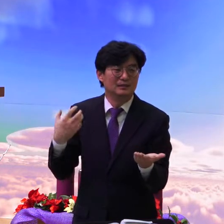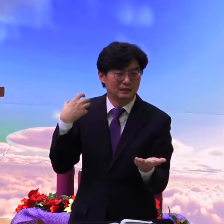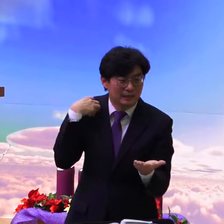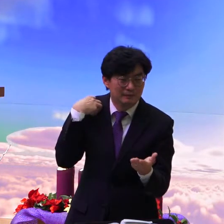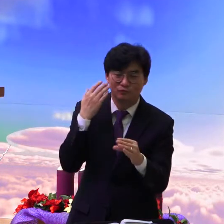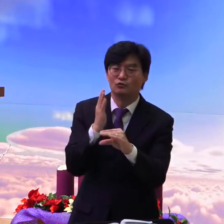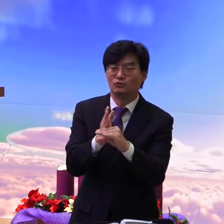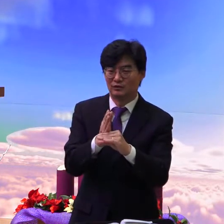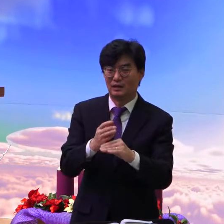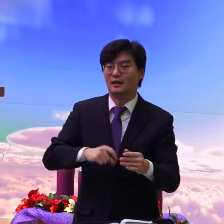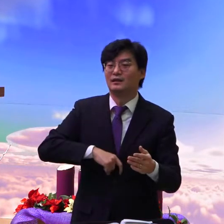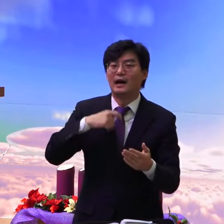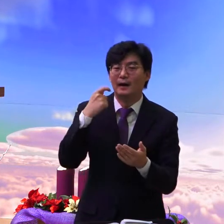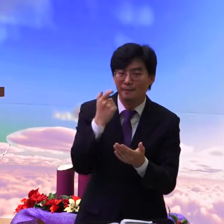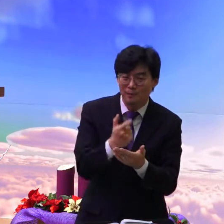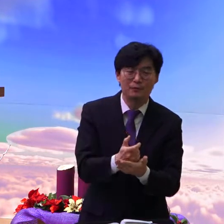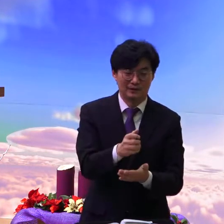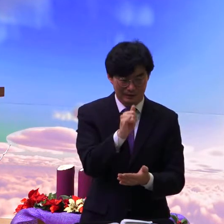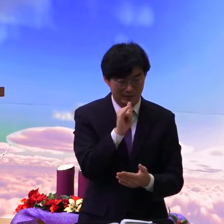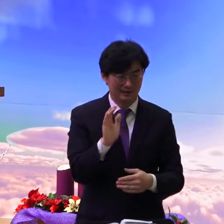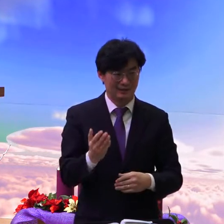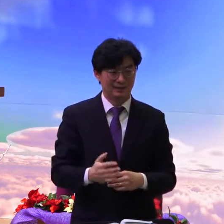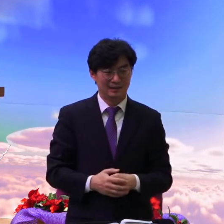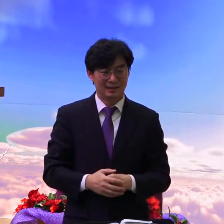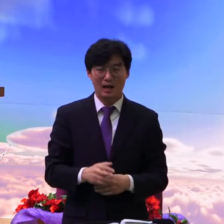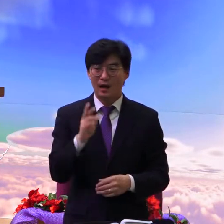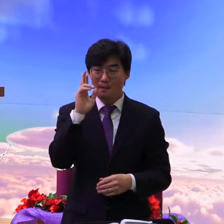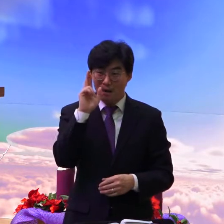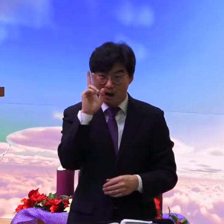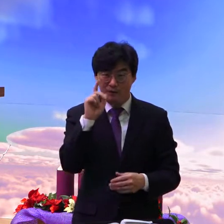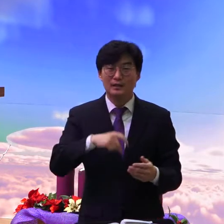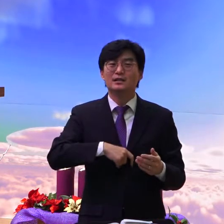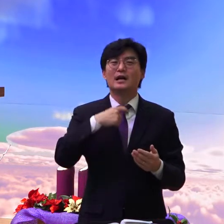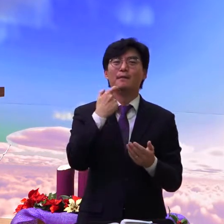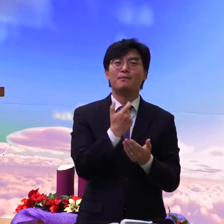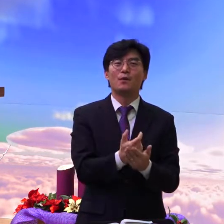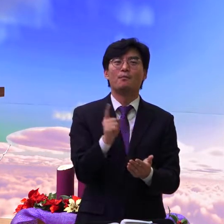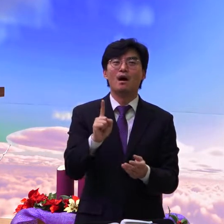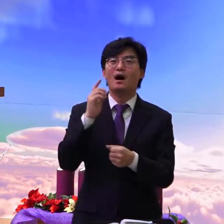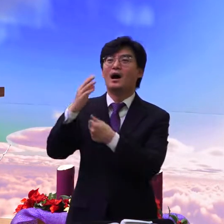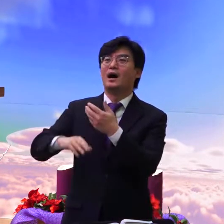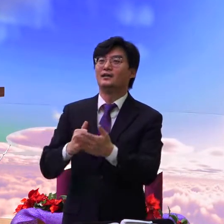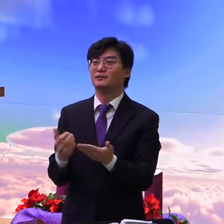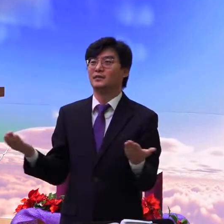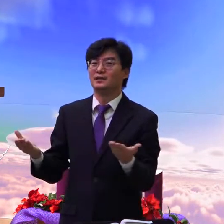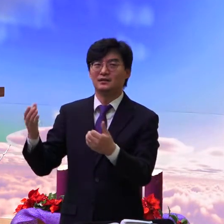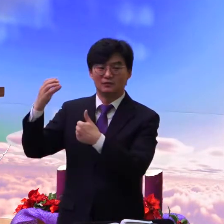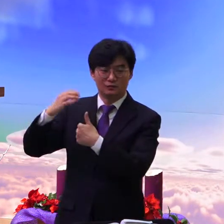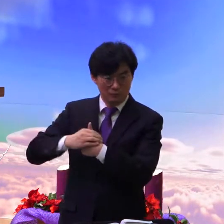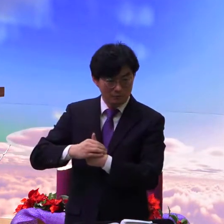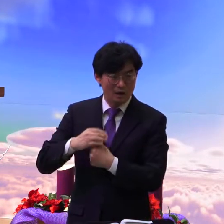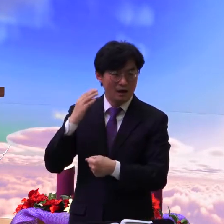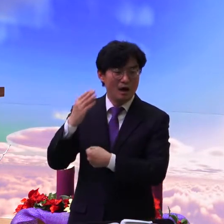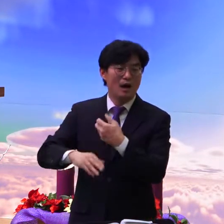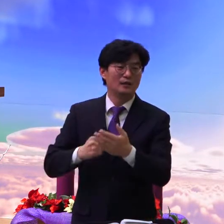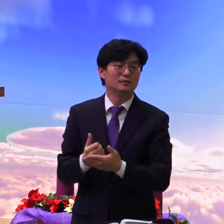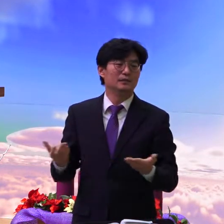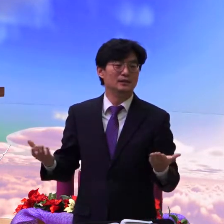바울에게 감동을 주었던, 바울에게 감동 그 자체였던 일꾼이라고 하는 단어, 헬라어로 디아코노스입니다.